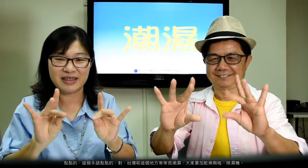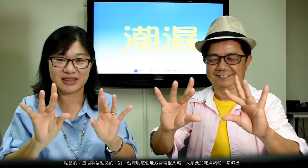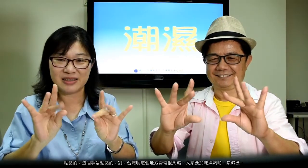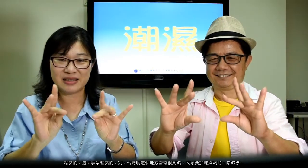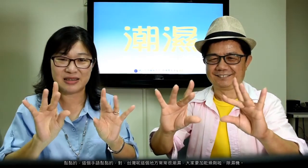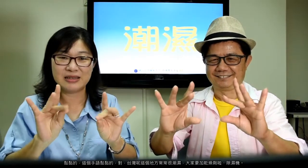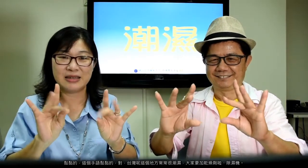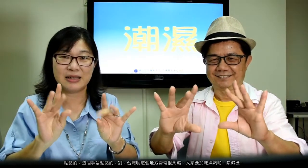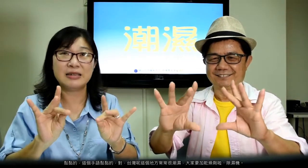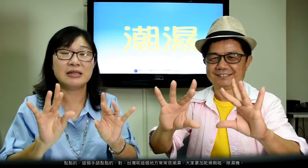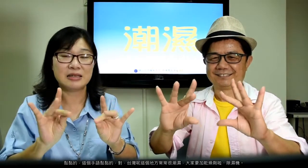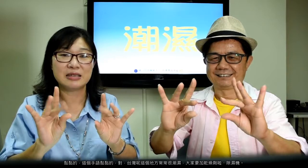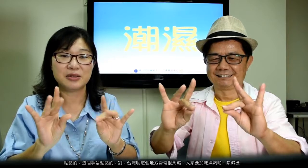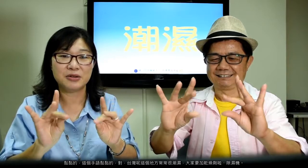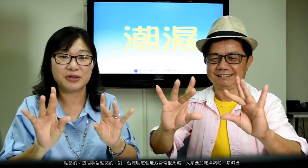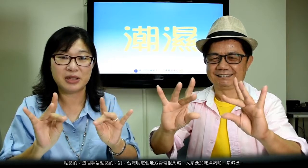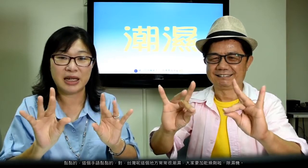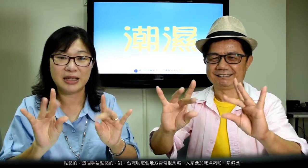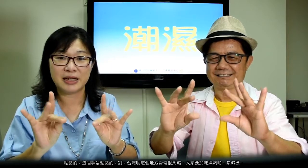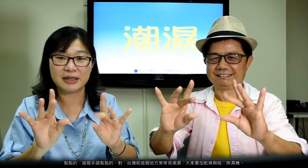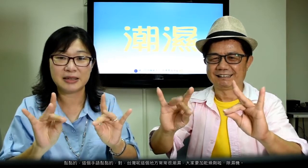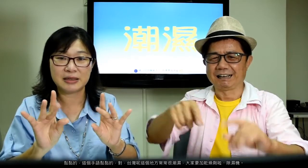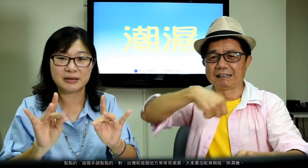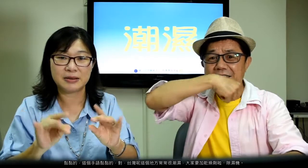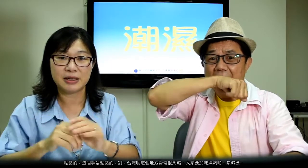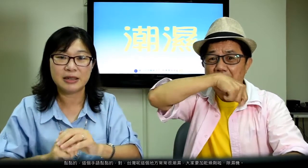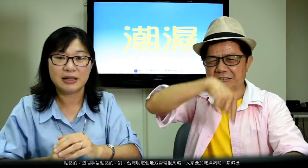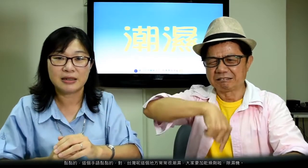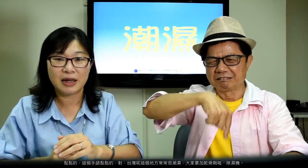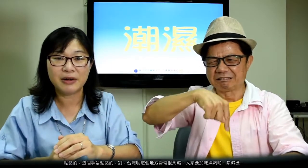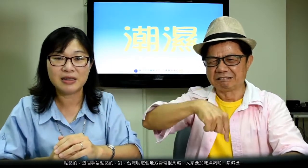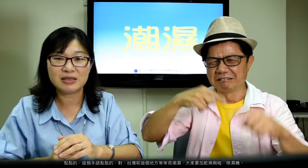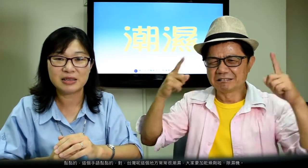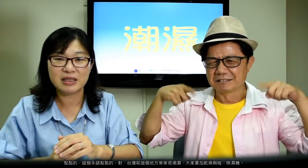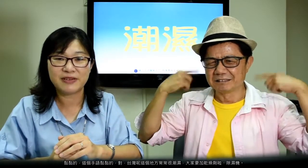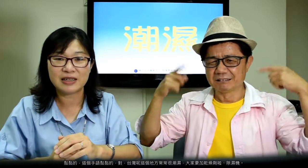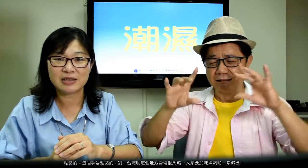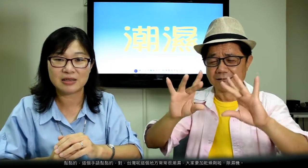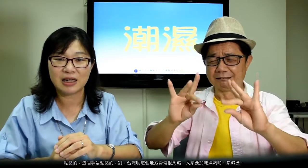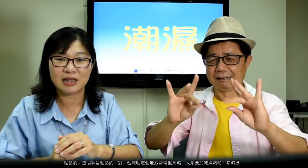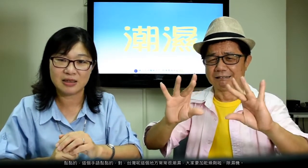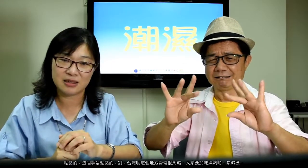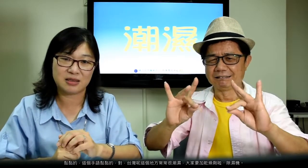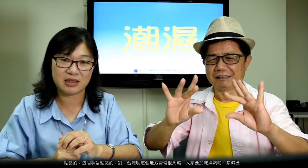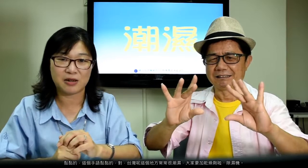的，这个手语黏黏的。对，台湾呢这个地方常常很潮